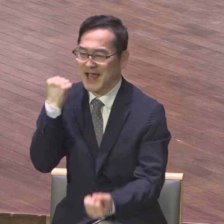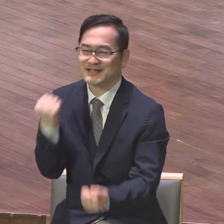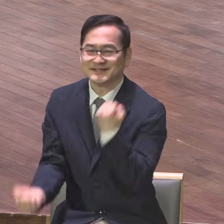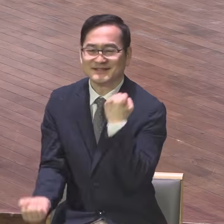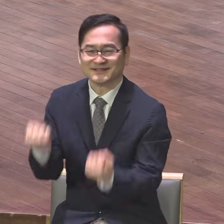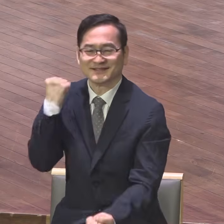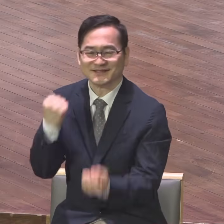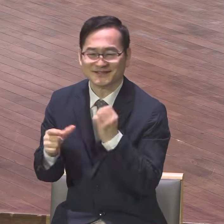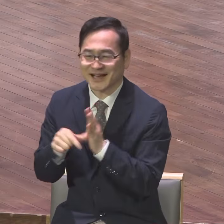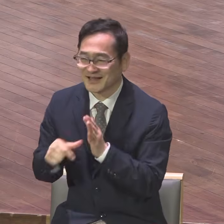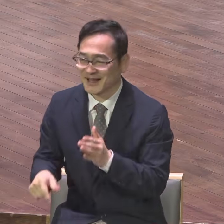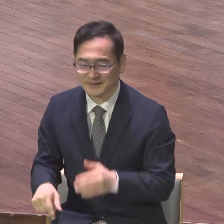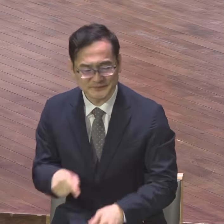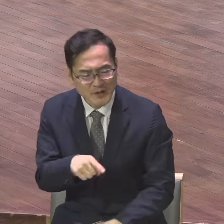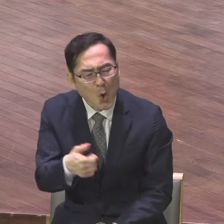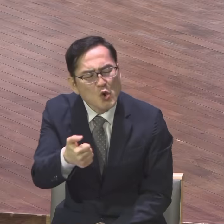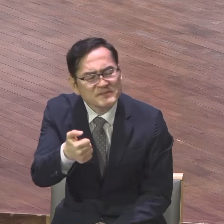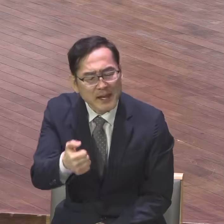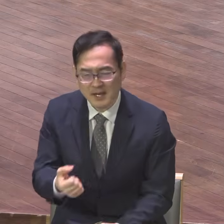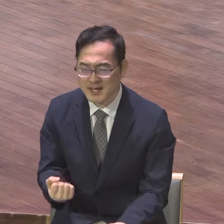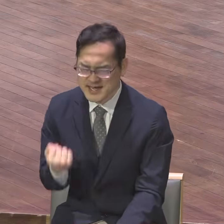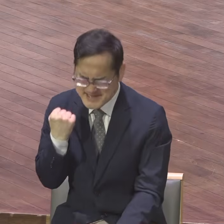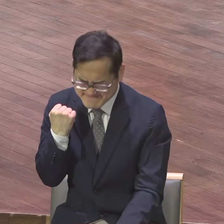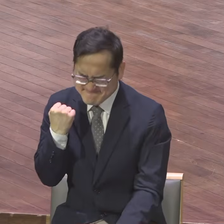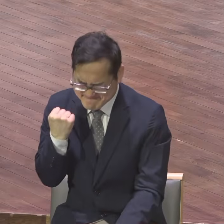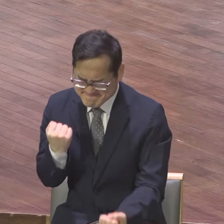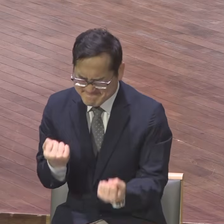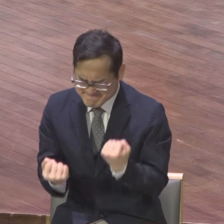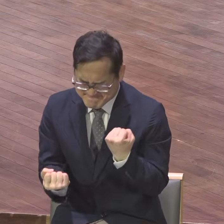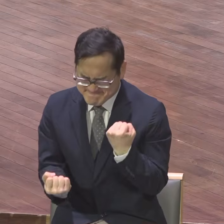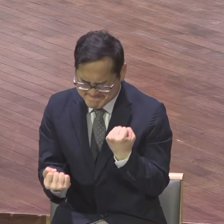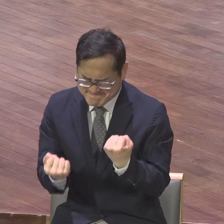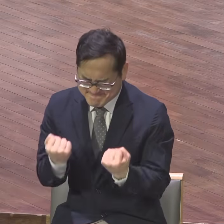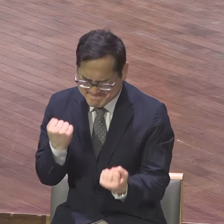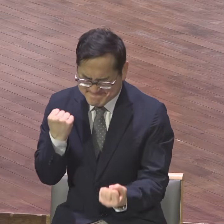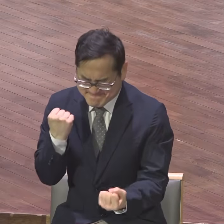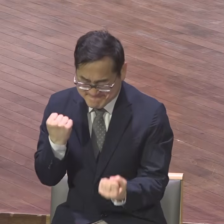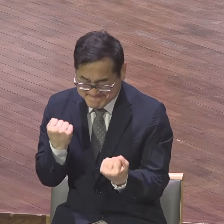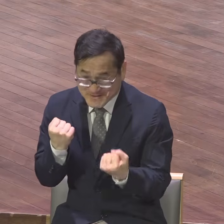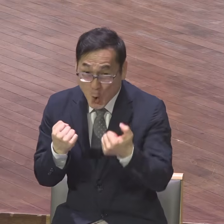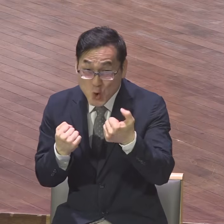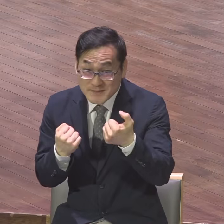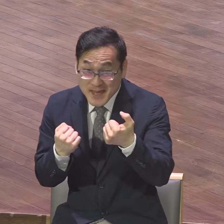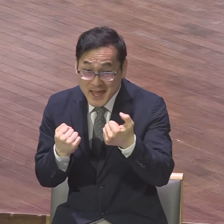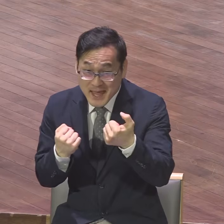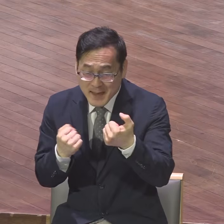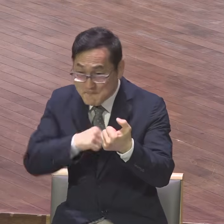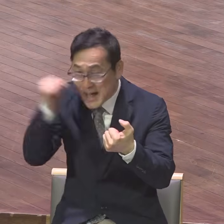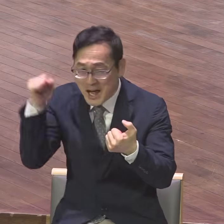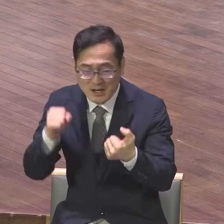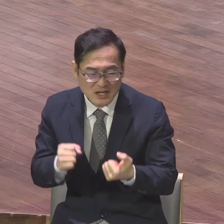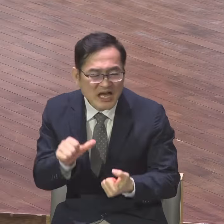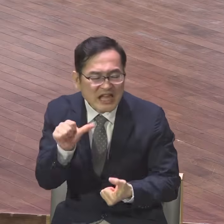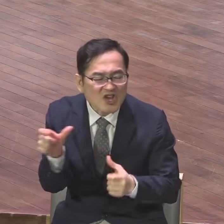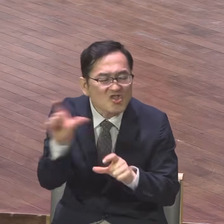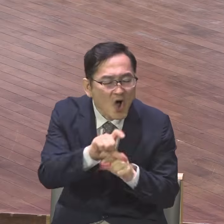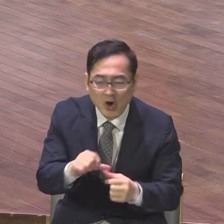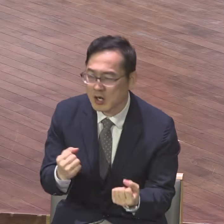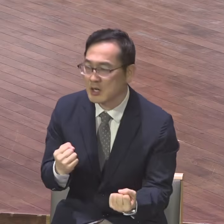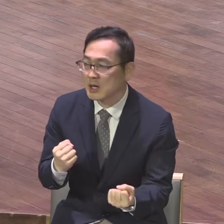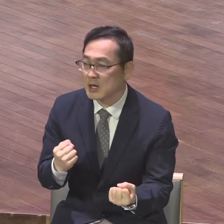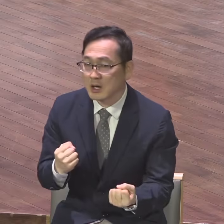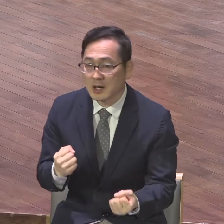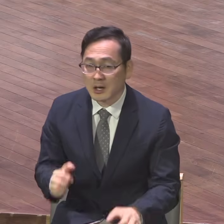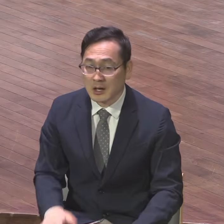하세요. 강건히 힘을 다하고 근근 50개, 5개만 더 하세요. 미칩니다. 있는 힘 다